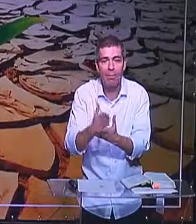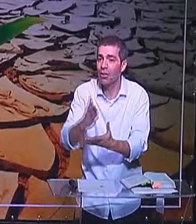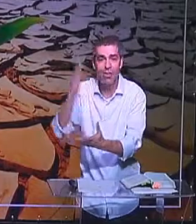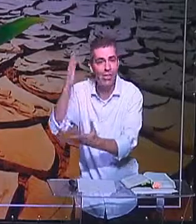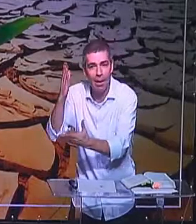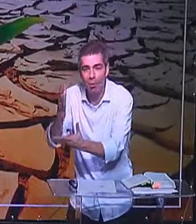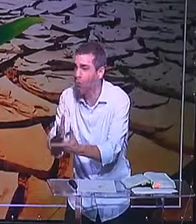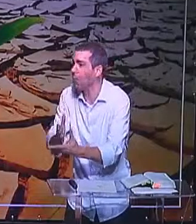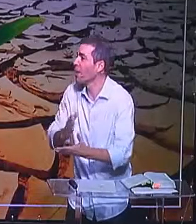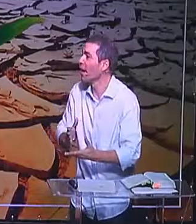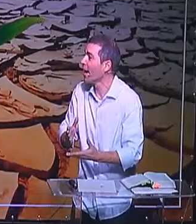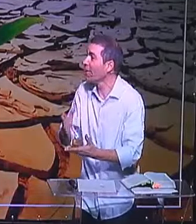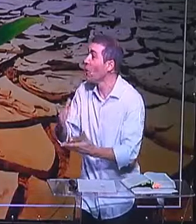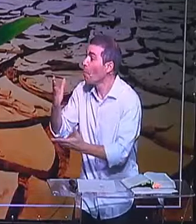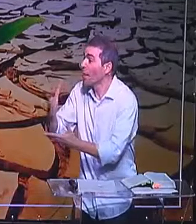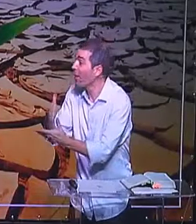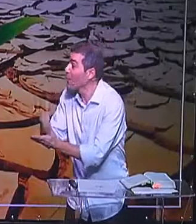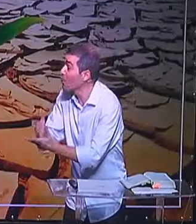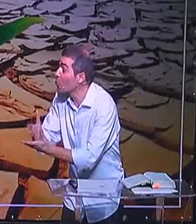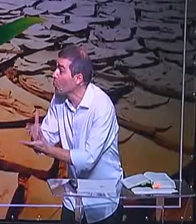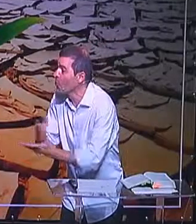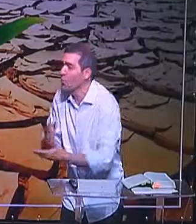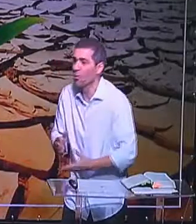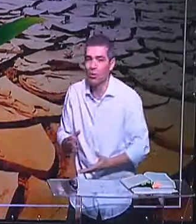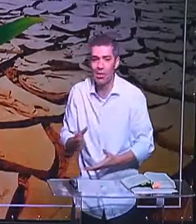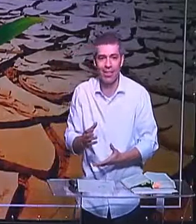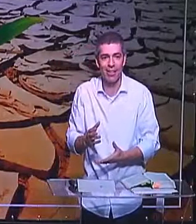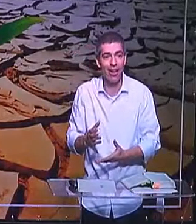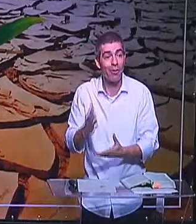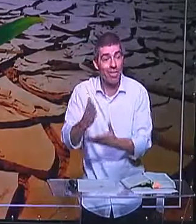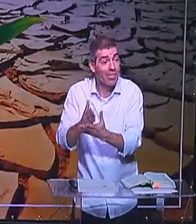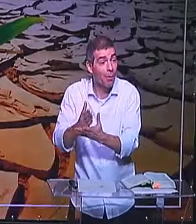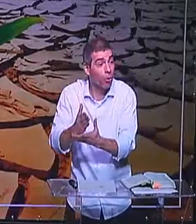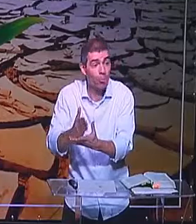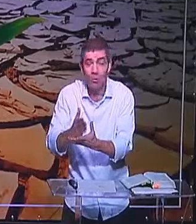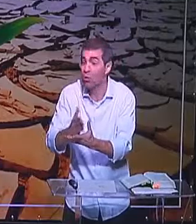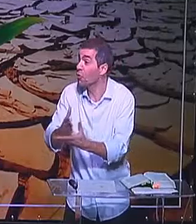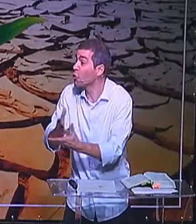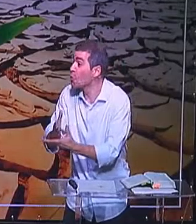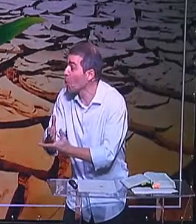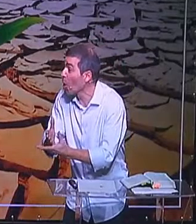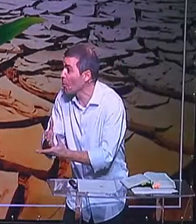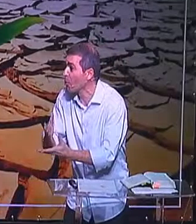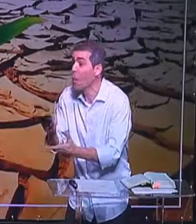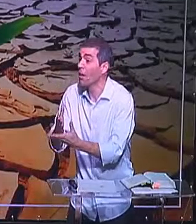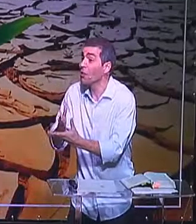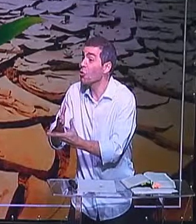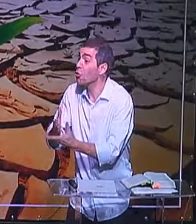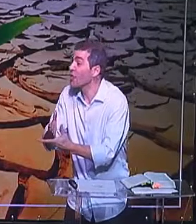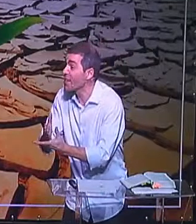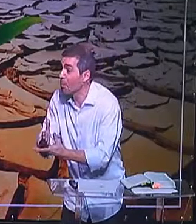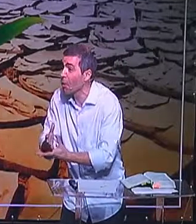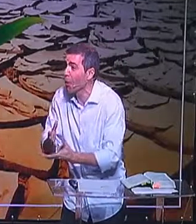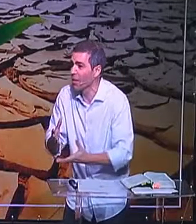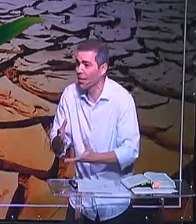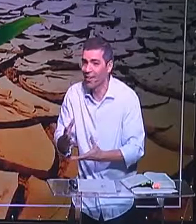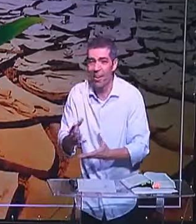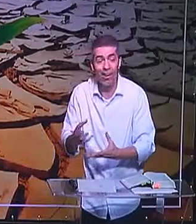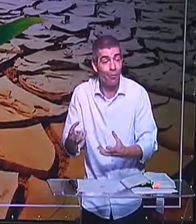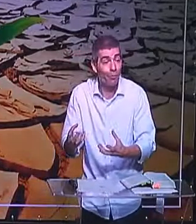lembrando você está morto para o pecado pecado não tem mais domínio sobre você está morto por seu esforço próprio pela sua justiça